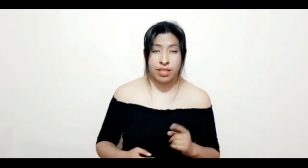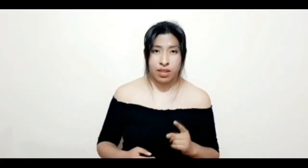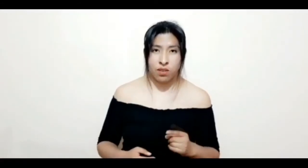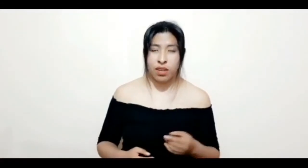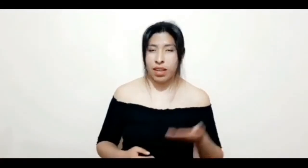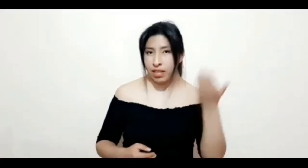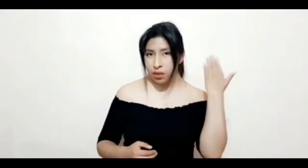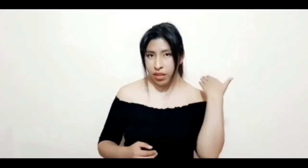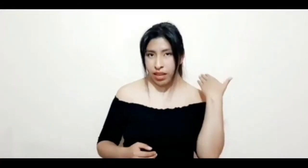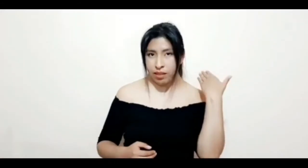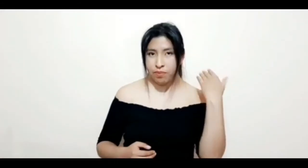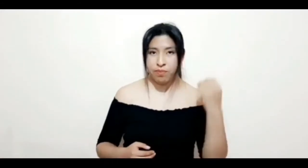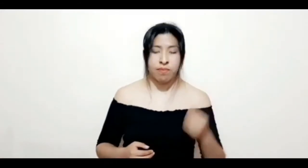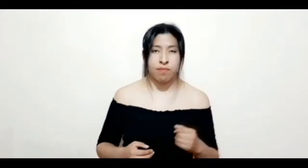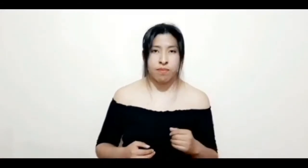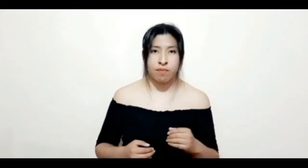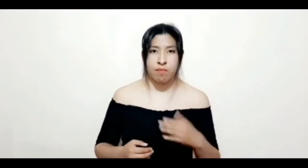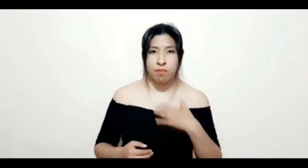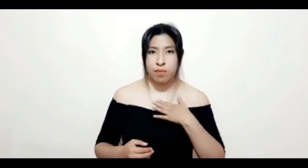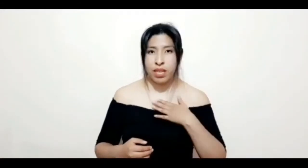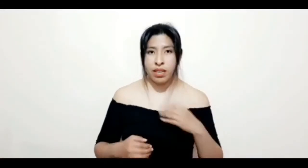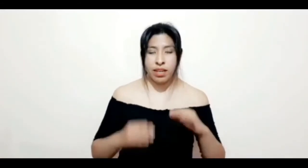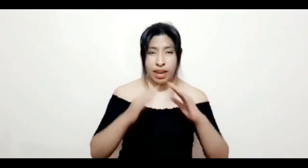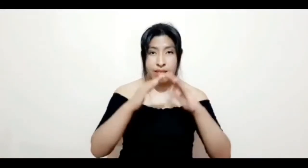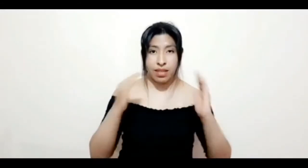Tercero, la antigüedad. Mi casa